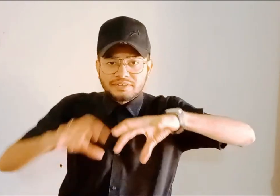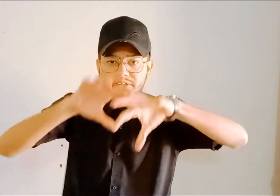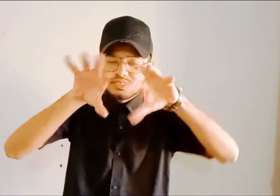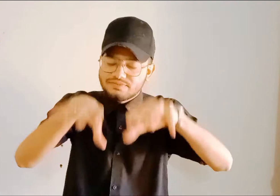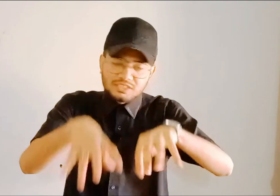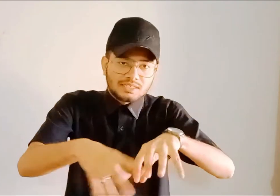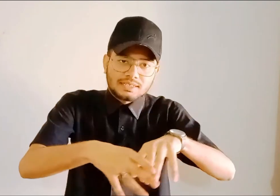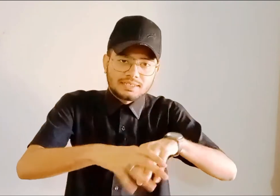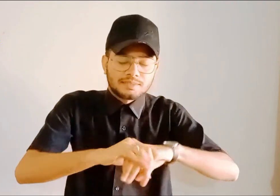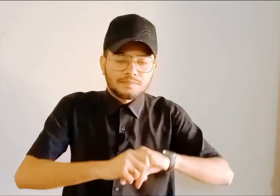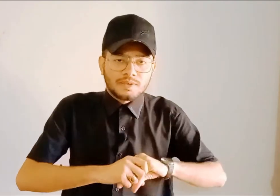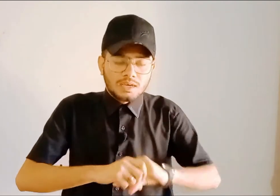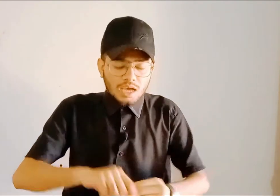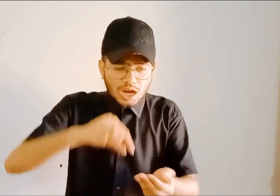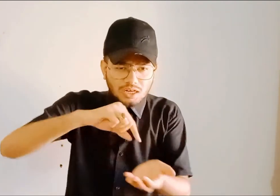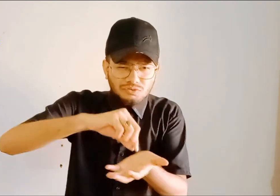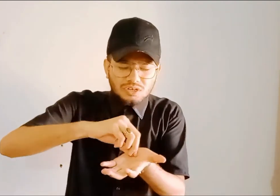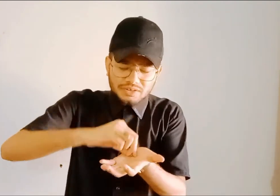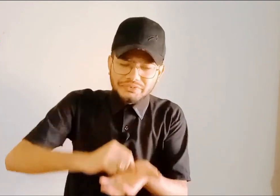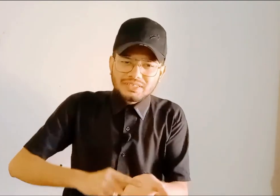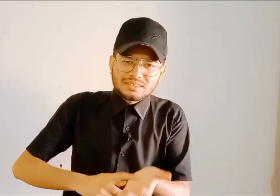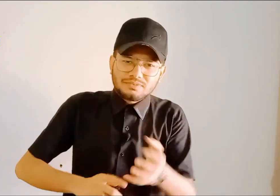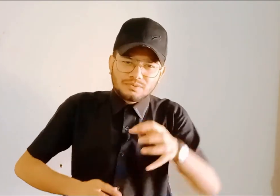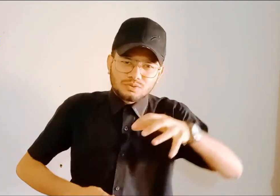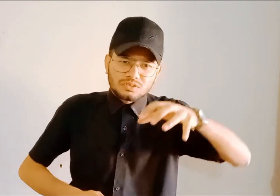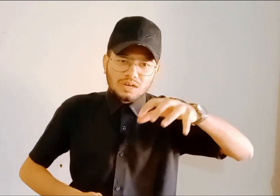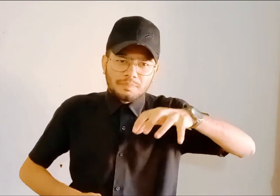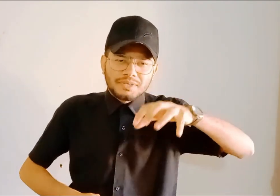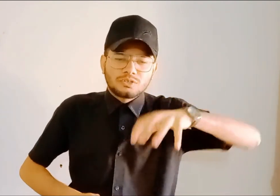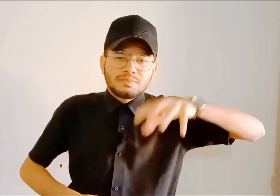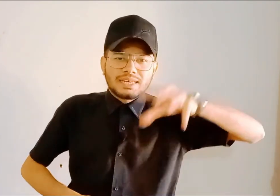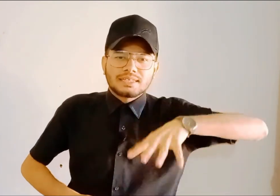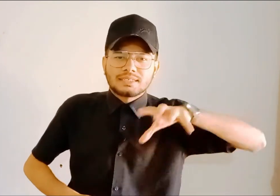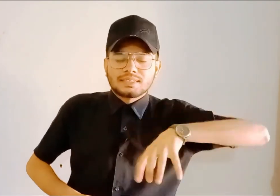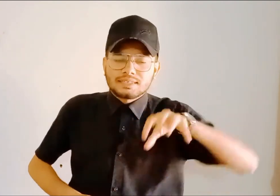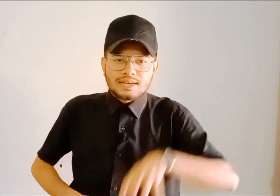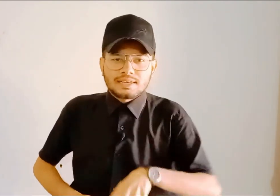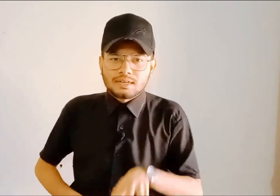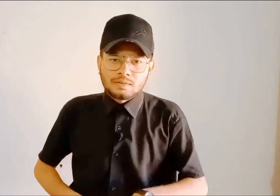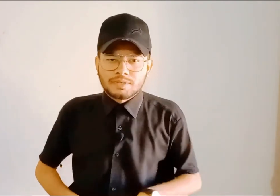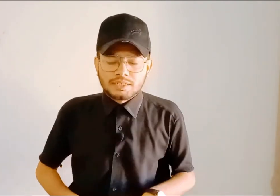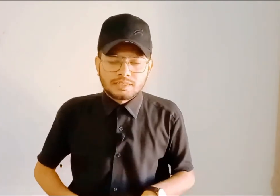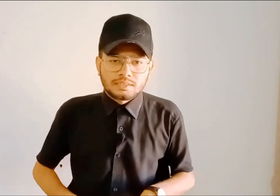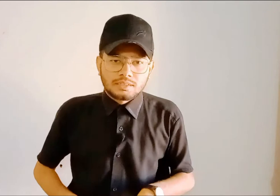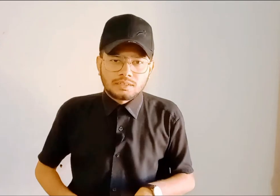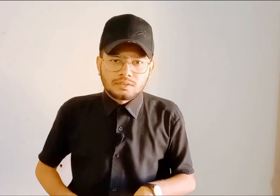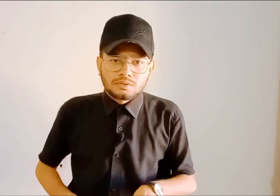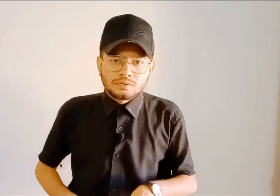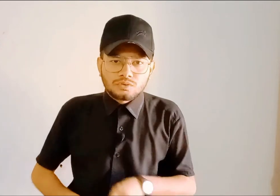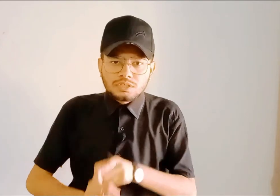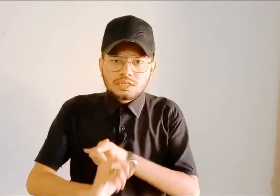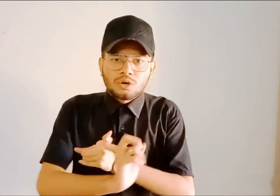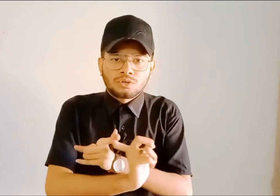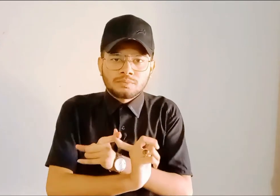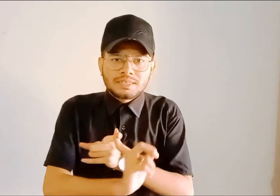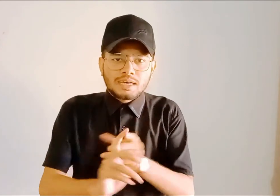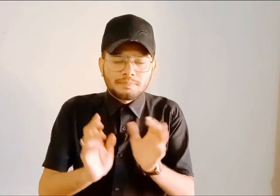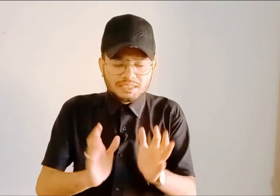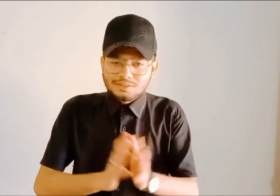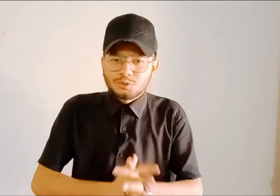कंट्री सिर्फ इतना है अगर वह कंट्री सिर्फ उस अपनी डोमेन के अंदर रहकर काम करें कि उन्होंने क्या बेहतर